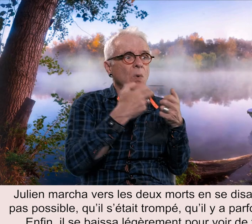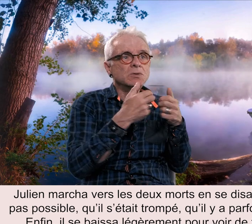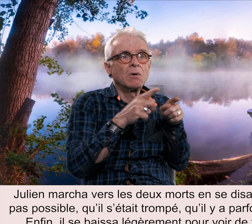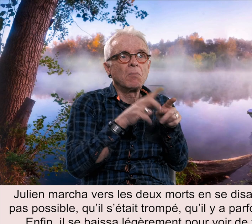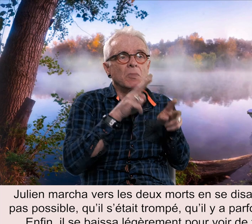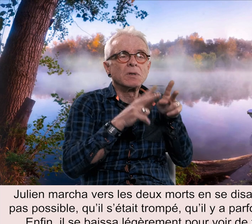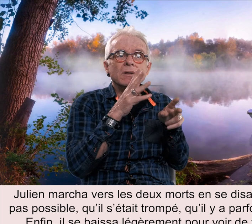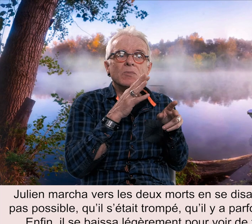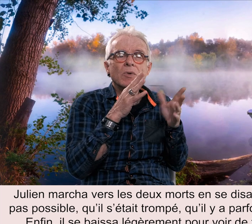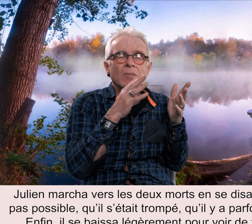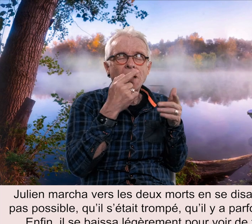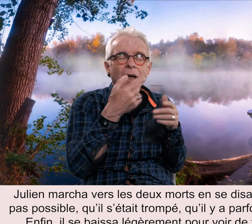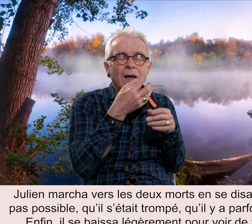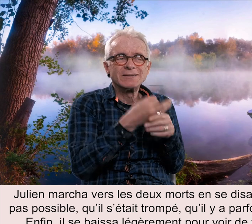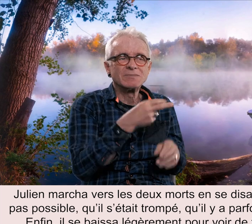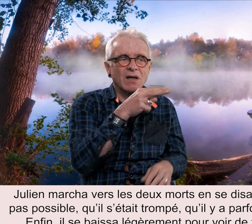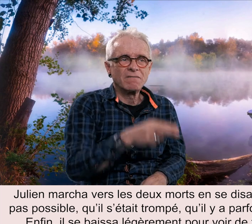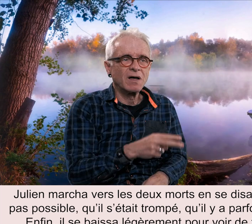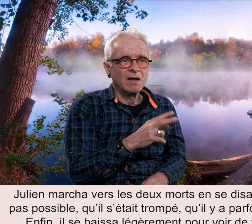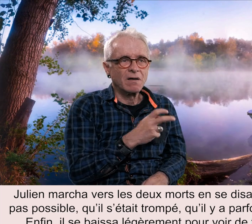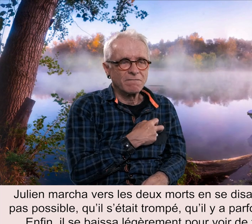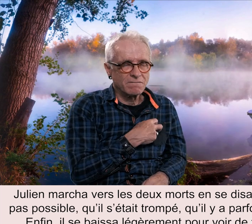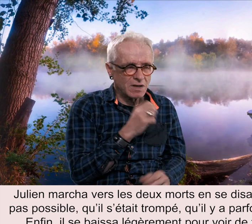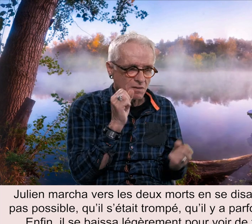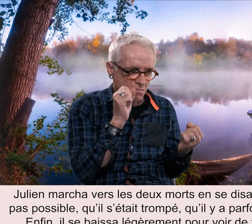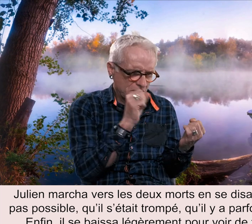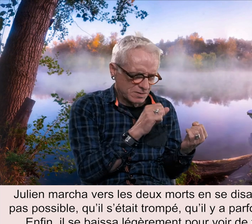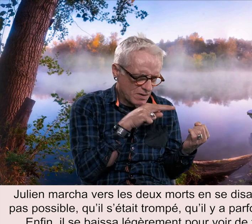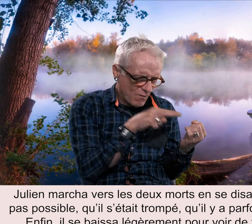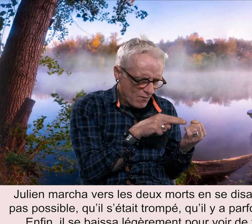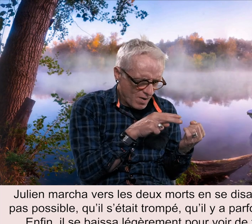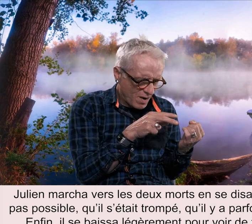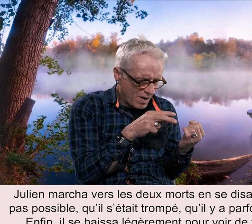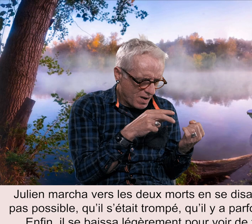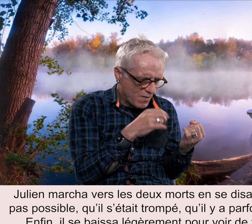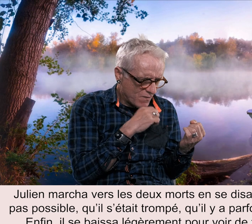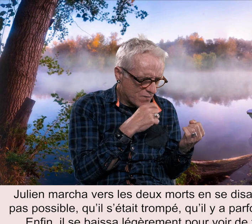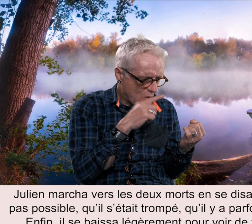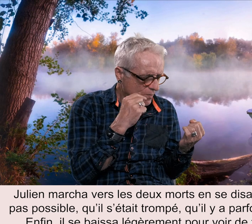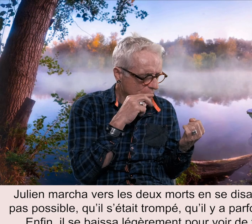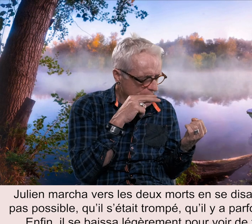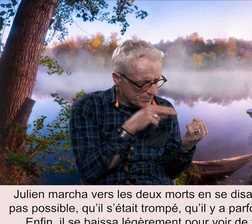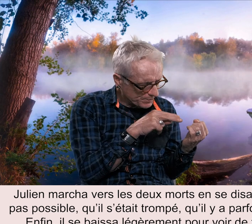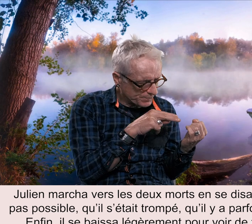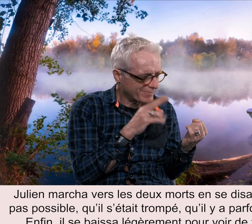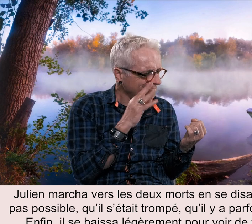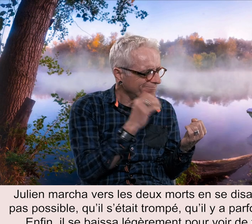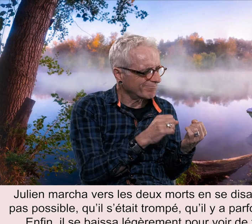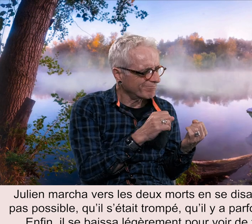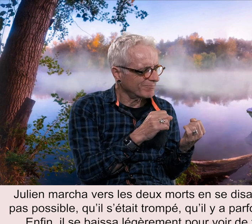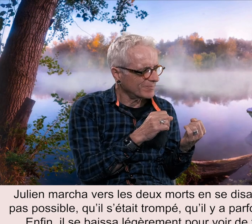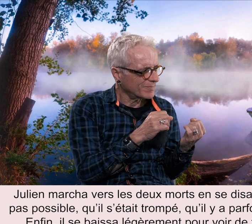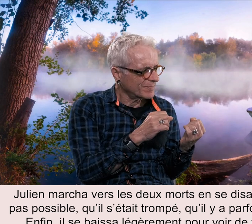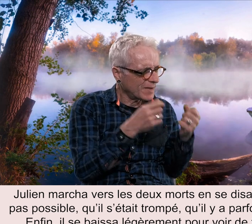inexplicables. Enfin, il se baissa légèrement pour voir de tout près le vieillard et il aperçut,